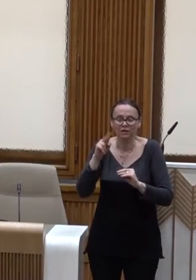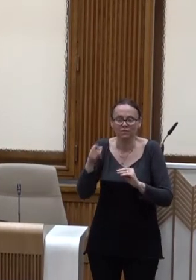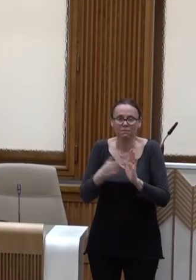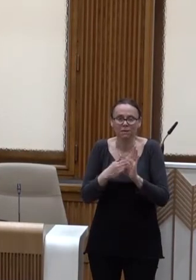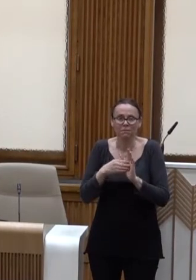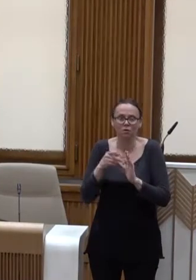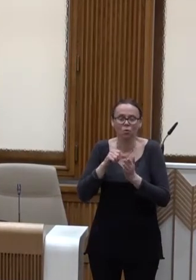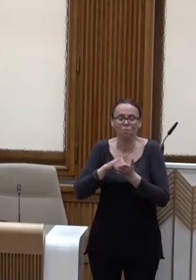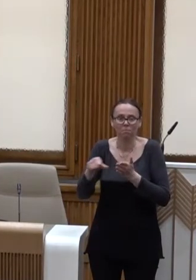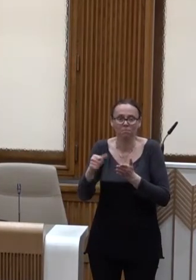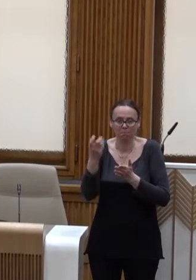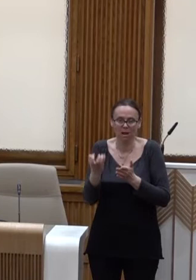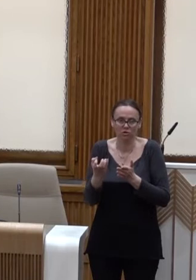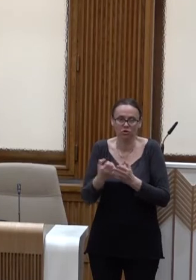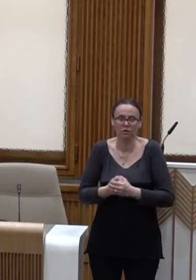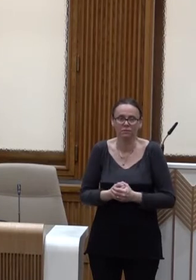plačani?